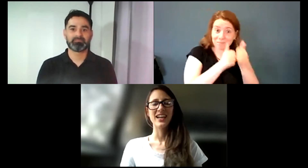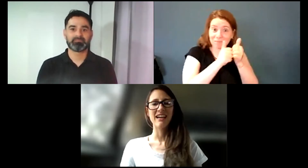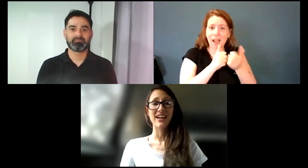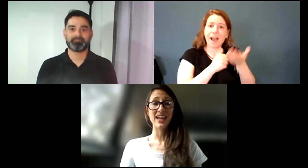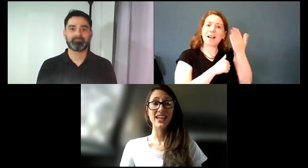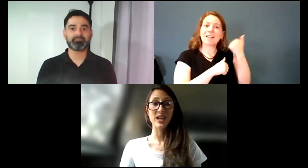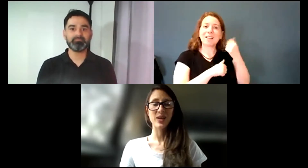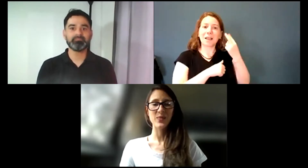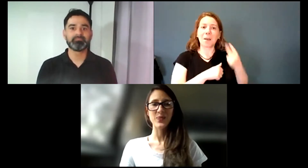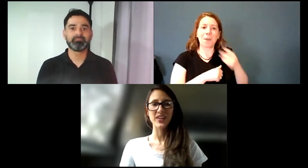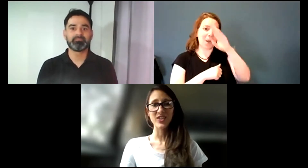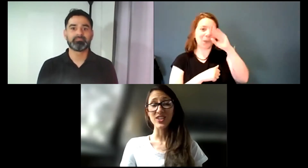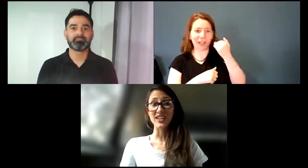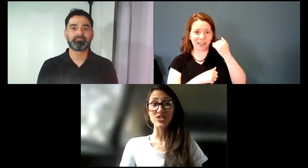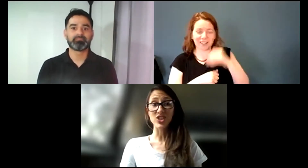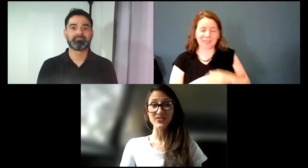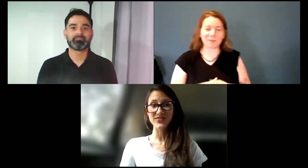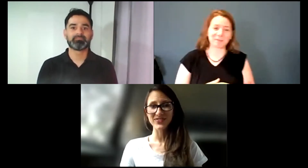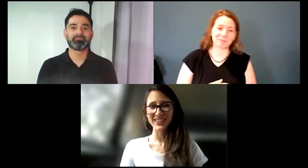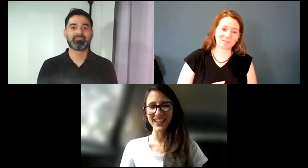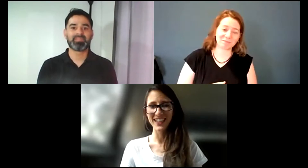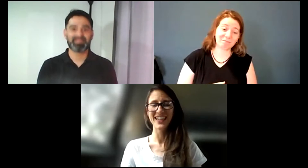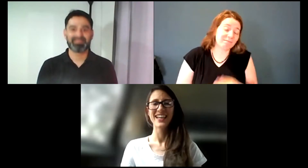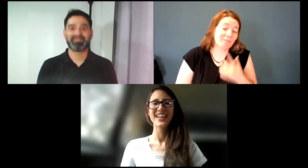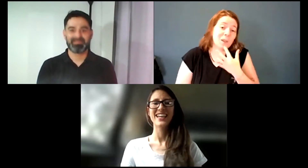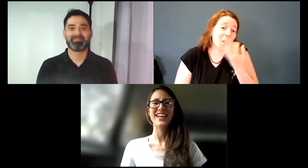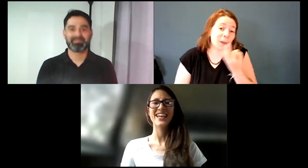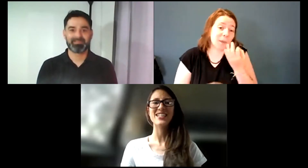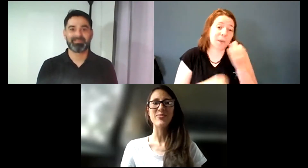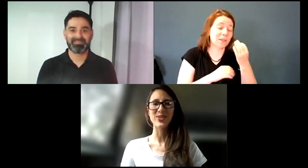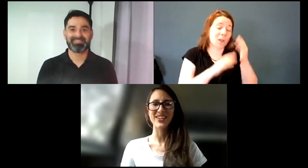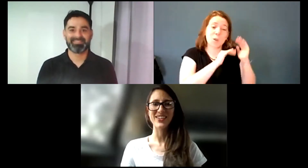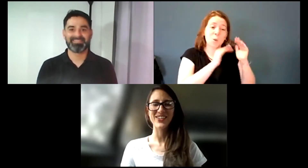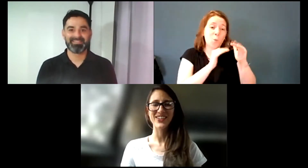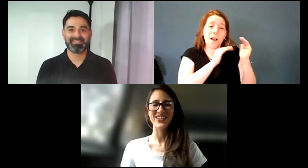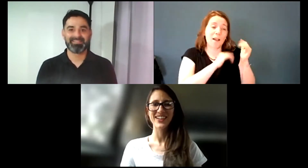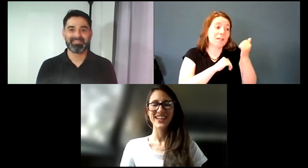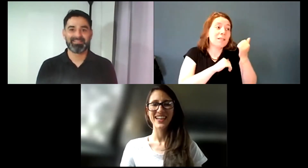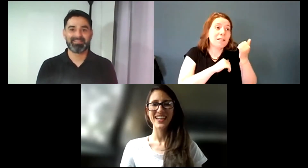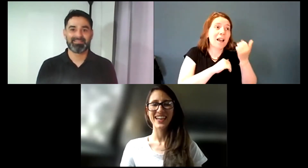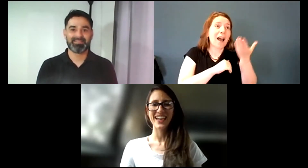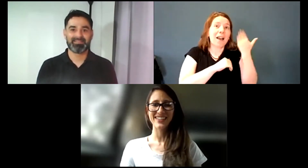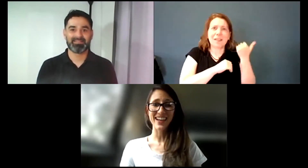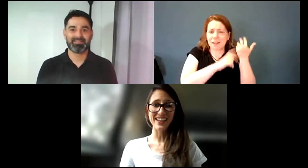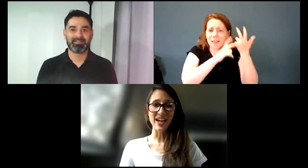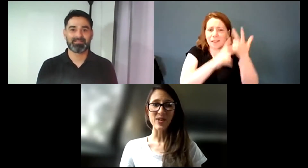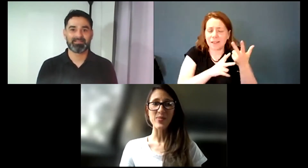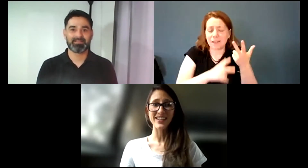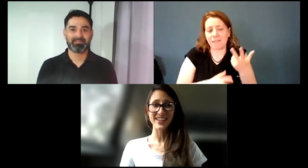La verdad es que nos encantó que hayan podido estar y